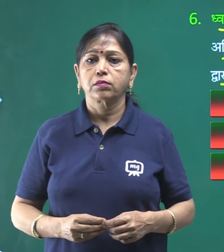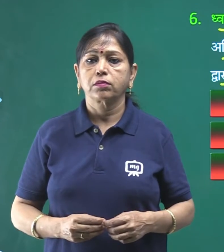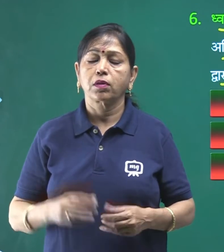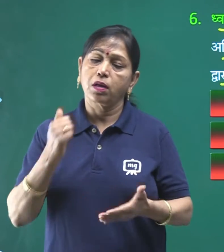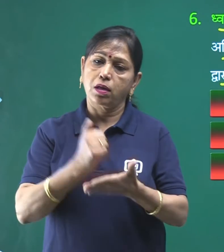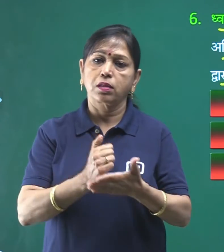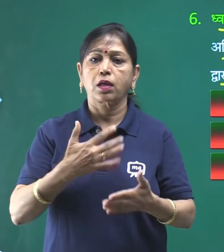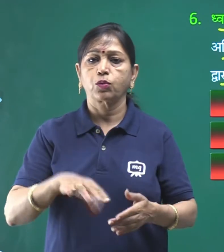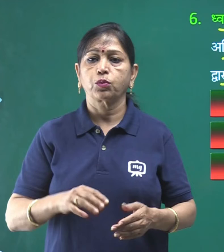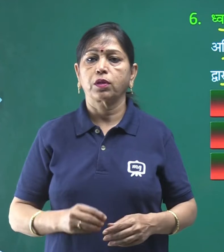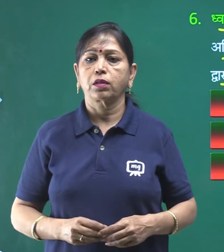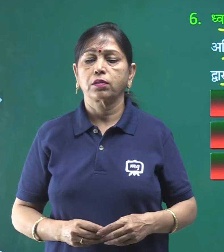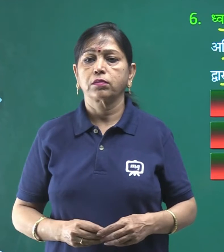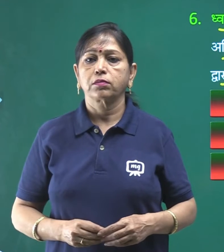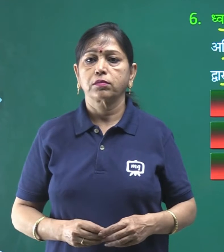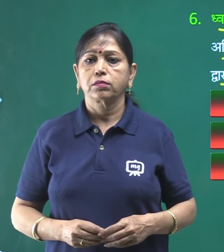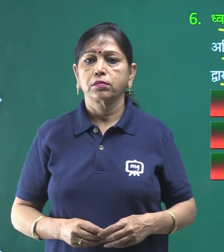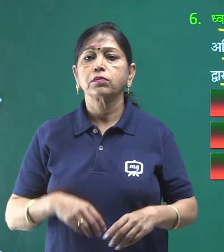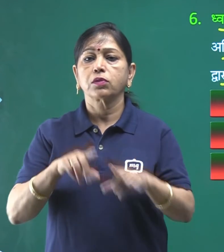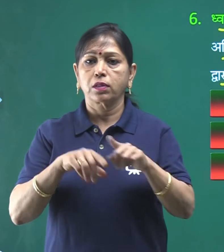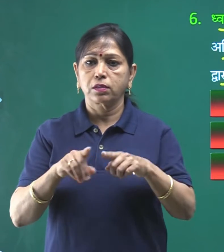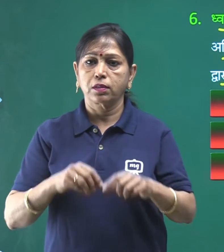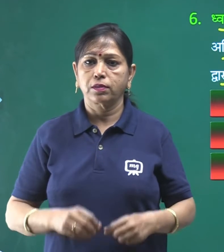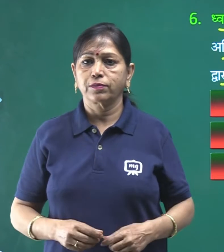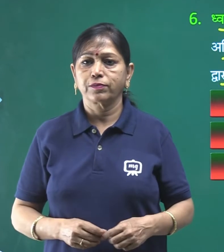निर्धारित होते हैं, जैसे